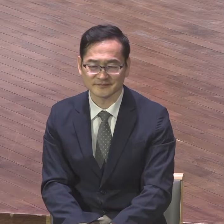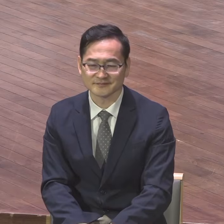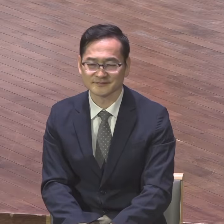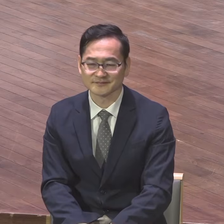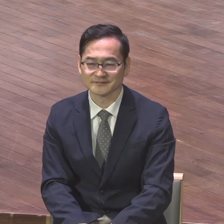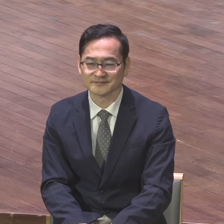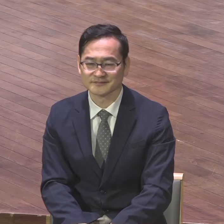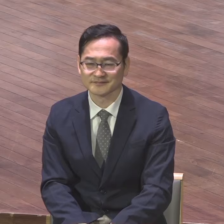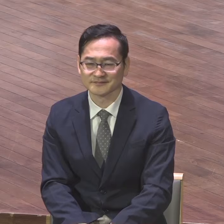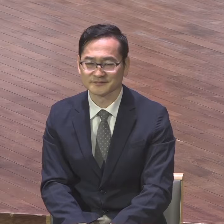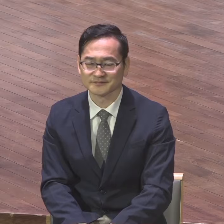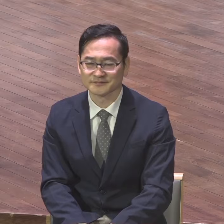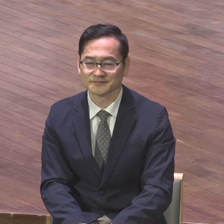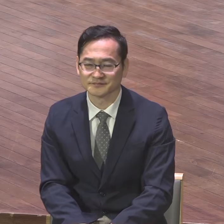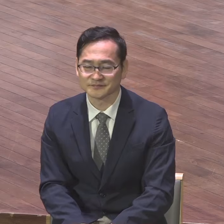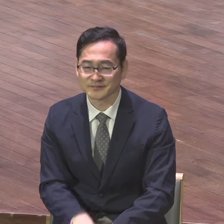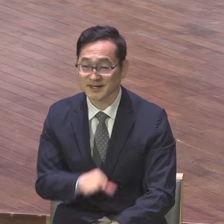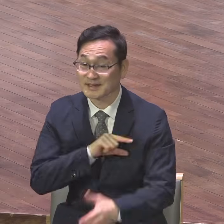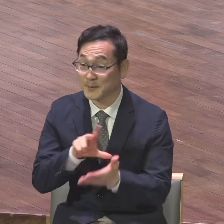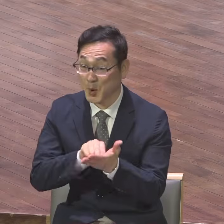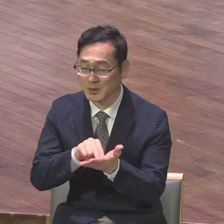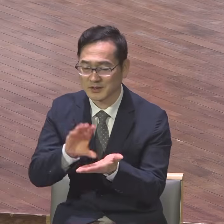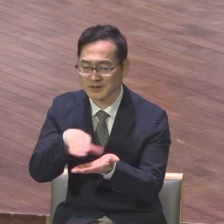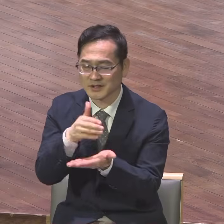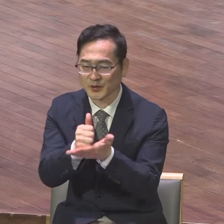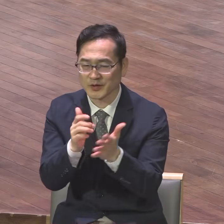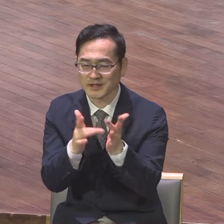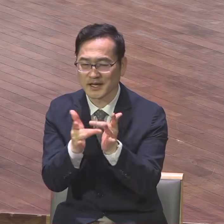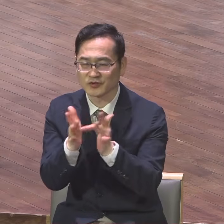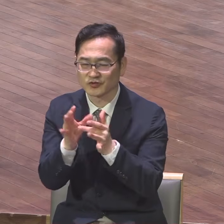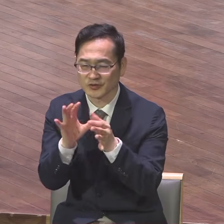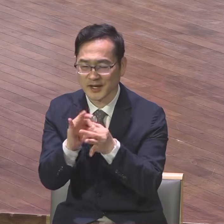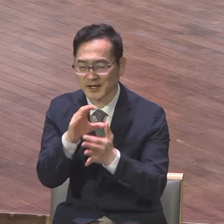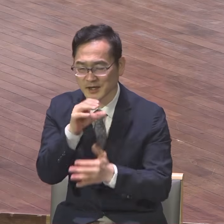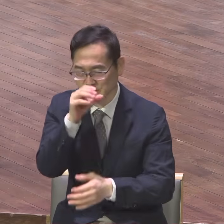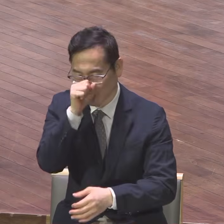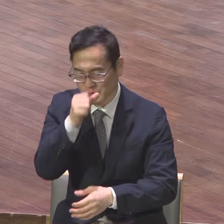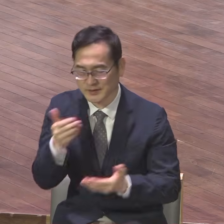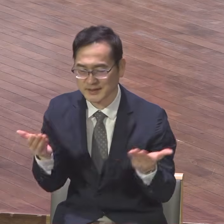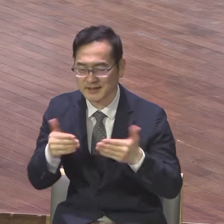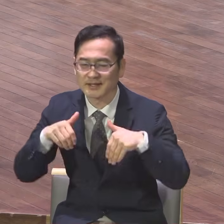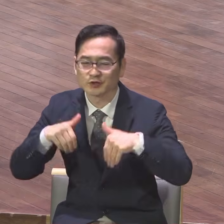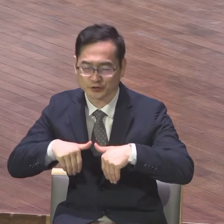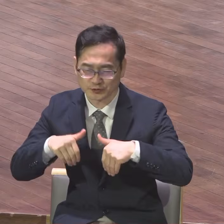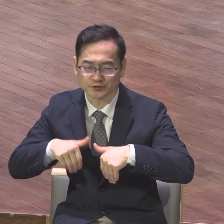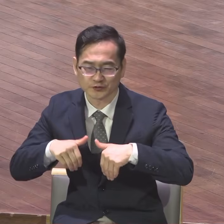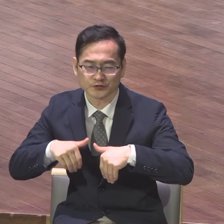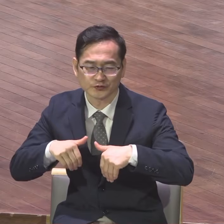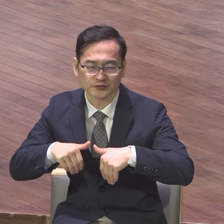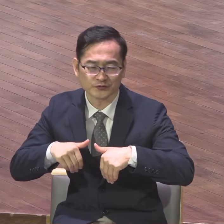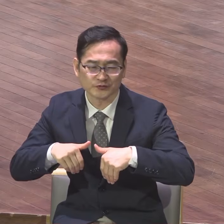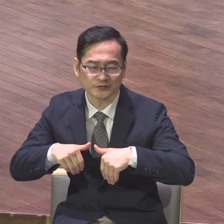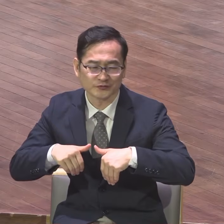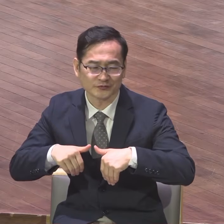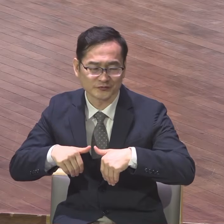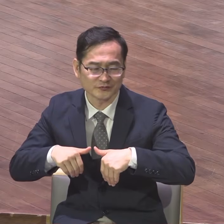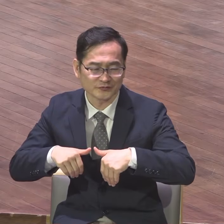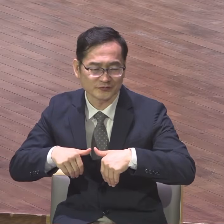저희들의 말씀 가지고 그리스도 예수의 좋은 일꾼이라는 제목으로 말씀을